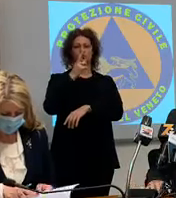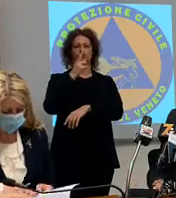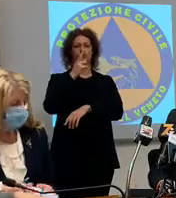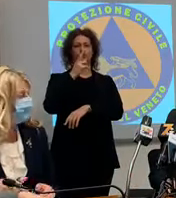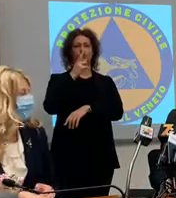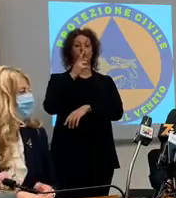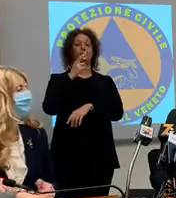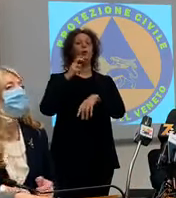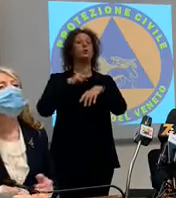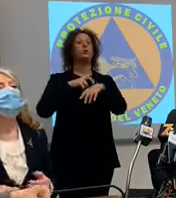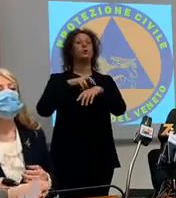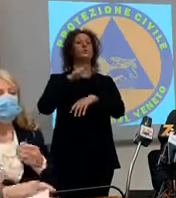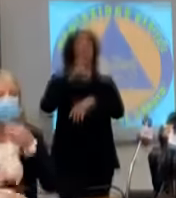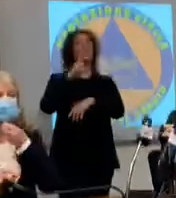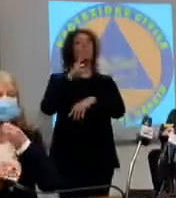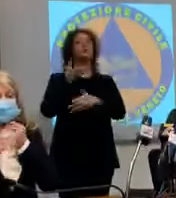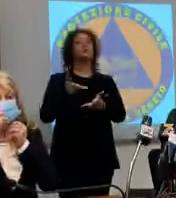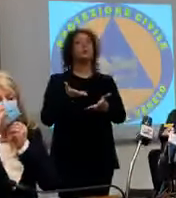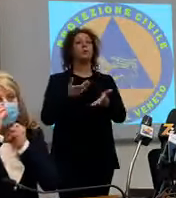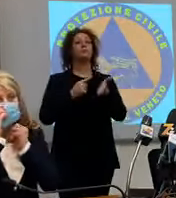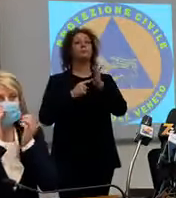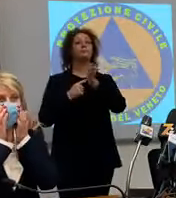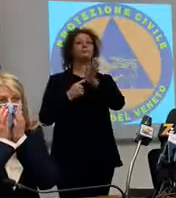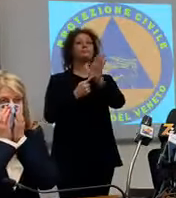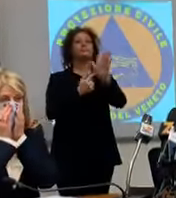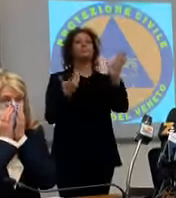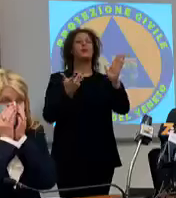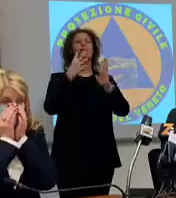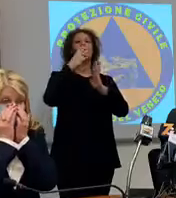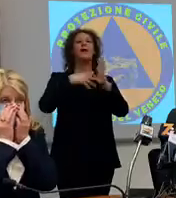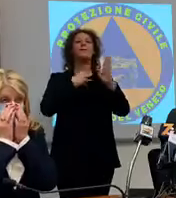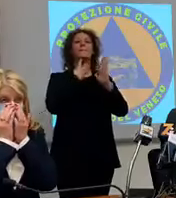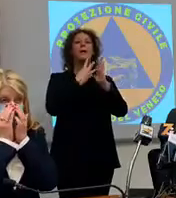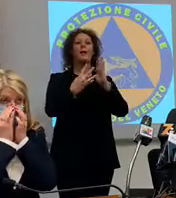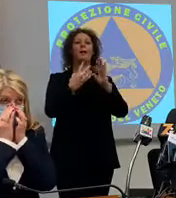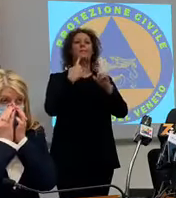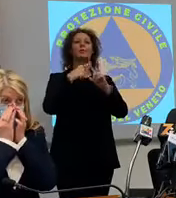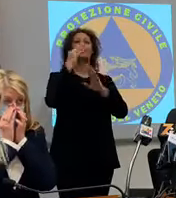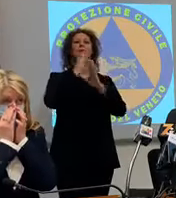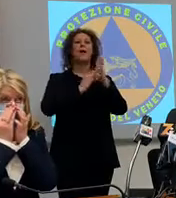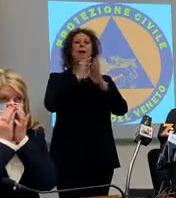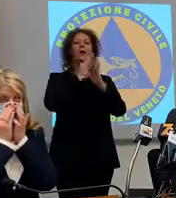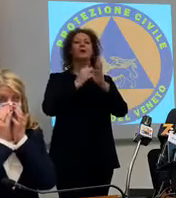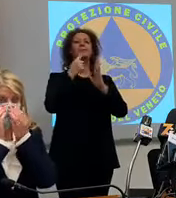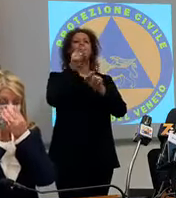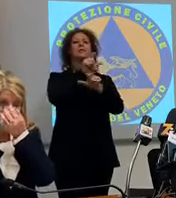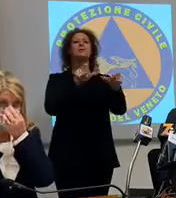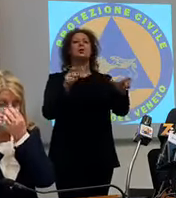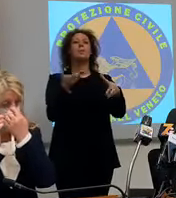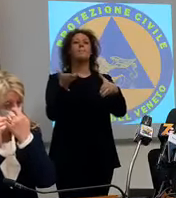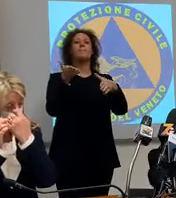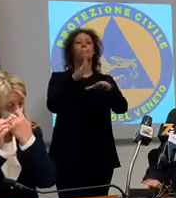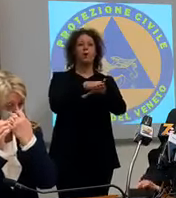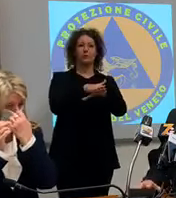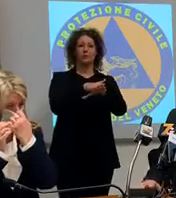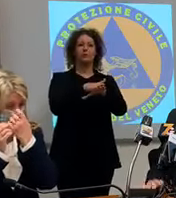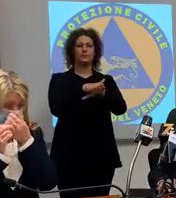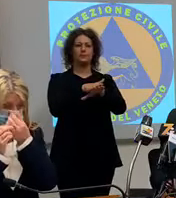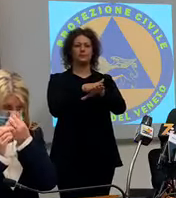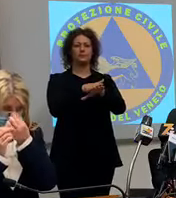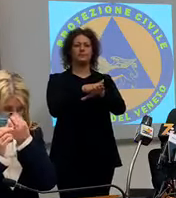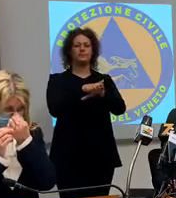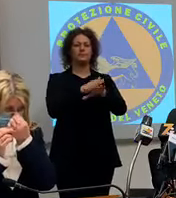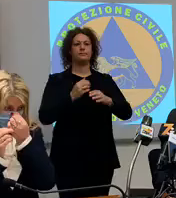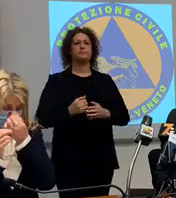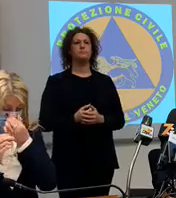oggi presenterà tutto quello che è la tabella e i dati che avevamo promesso su sui deceduti sulle mortalità Diciamo